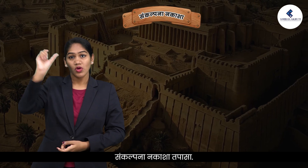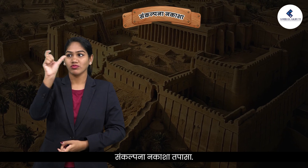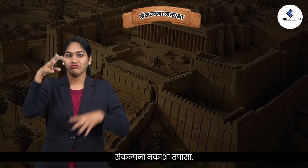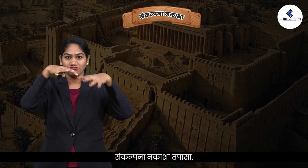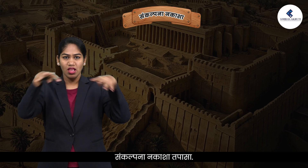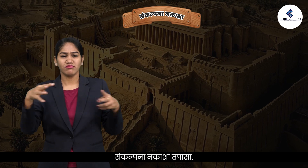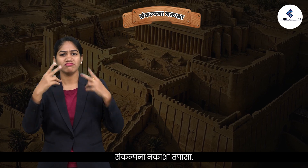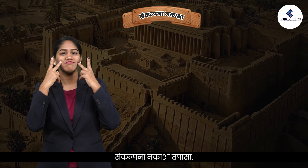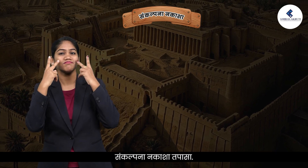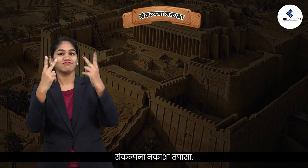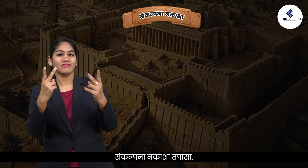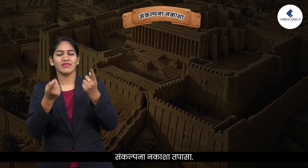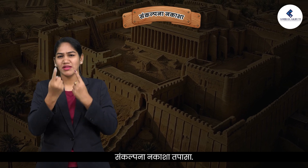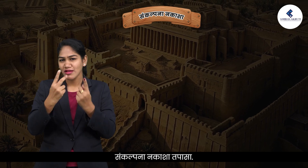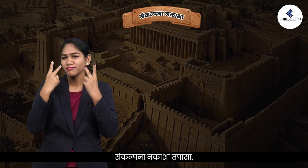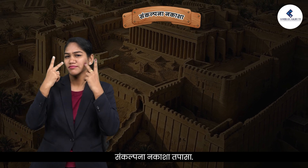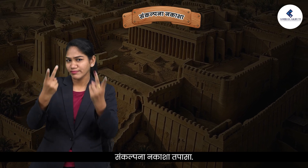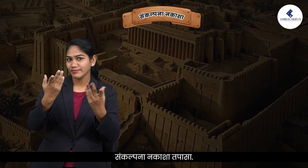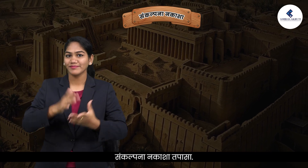संकल्पना नकाशा तपासा.